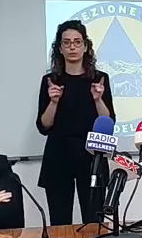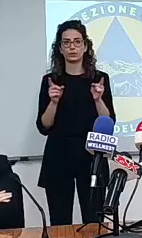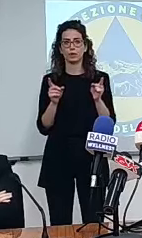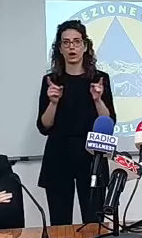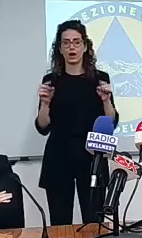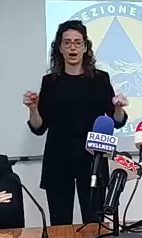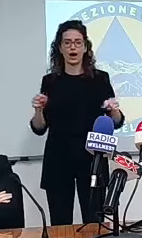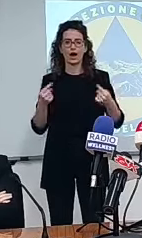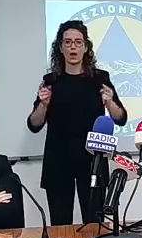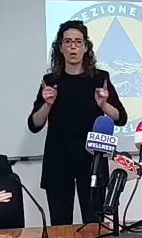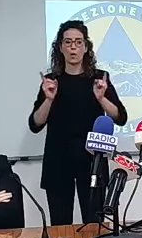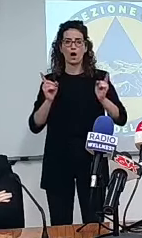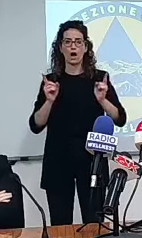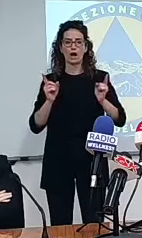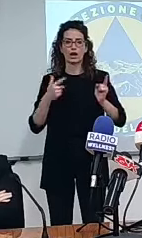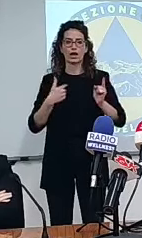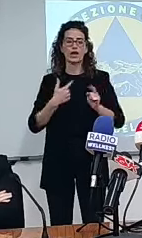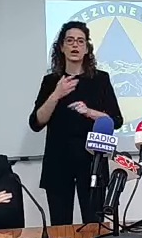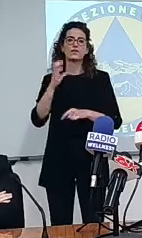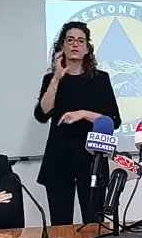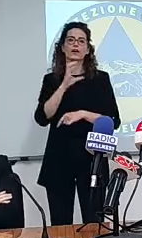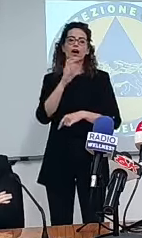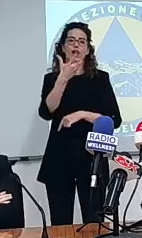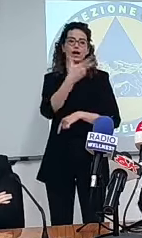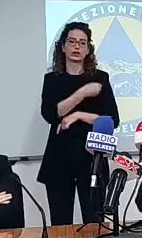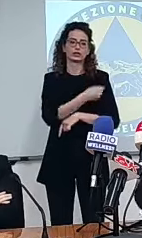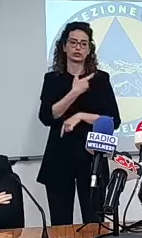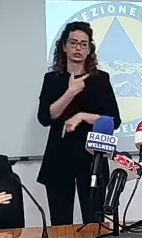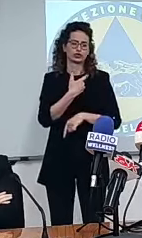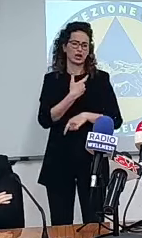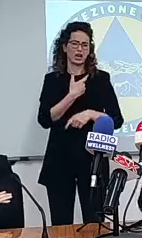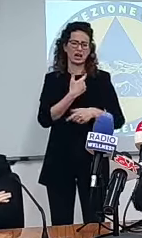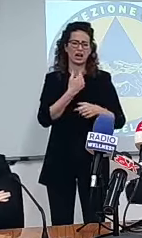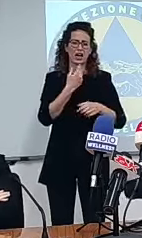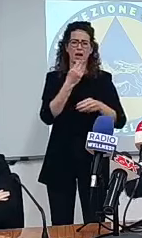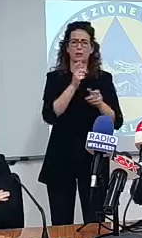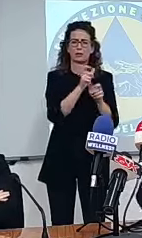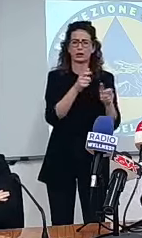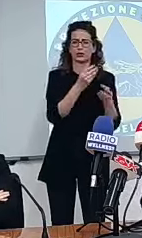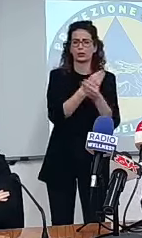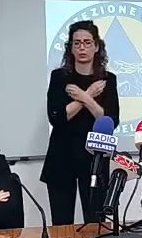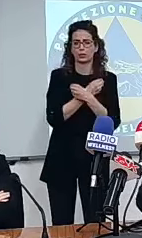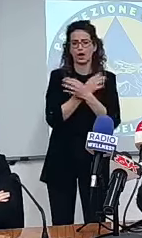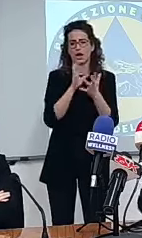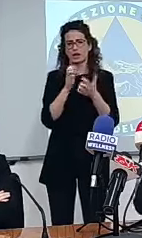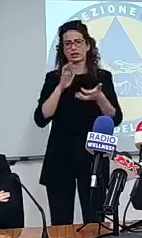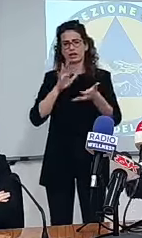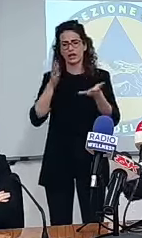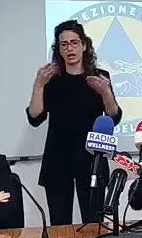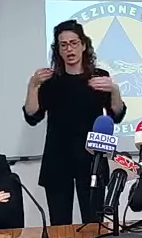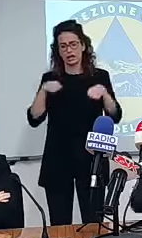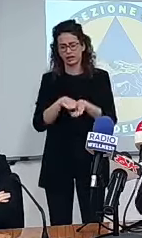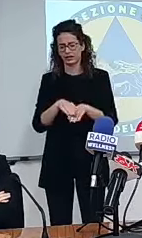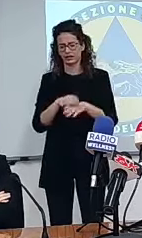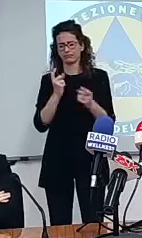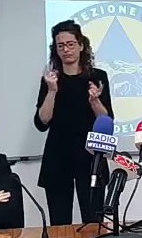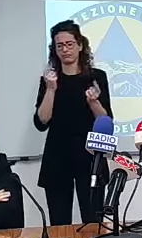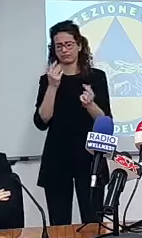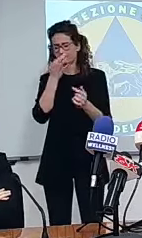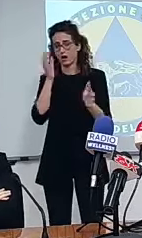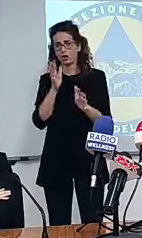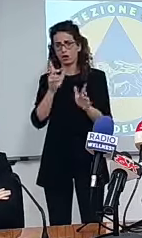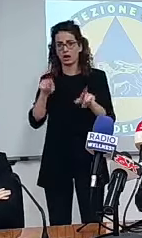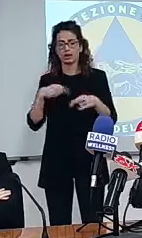turisti. Beh, cioè, insomma, no. abbiamo migliaia di disoccupati, aziende che chiudono, il disastro, e qua è il dibattito sui vaccini ai